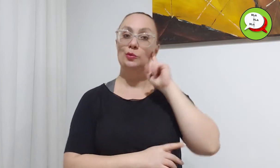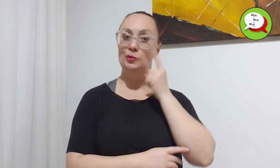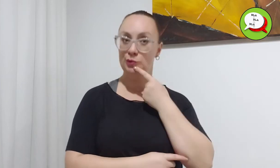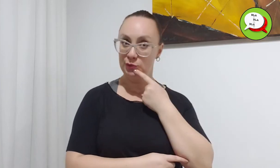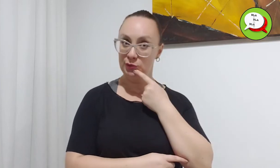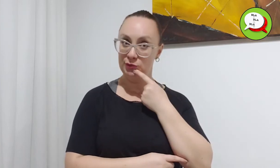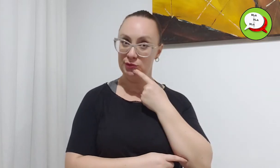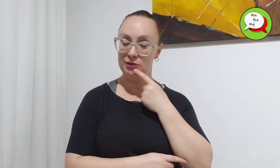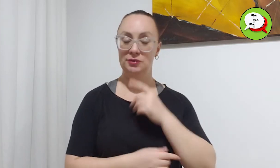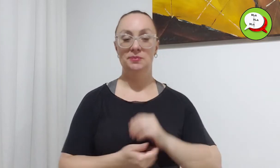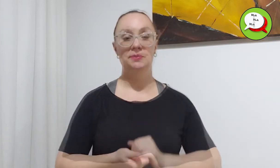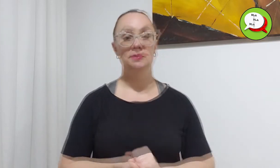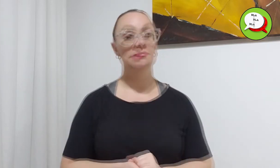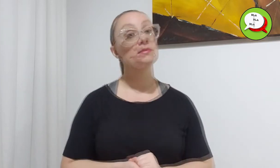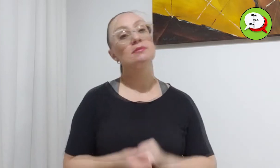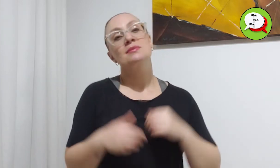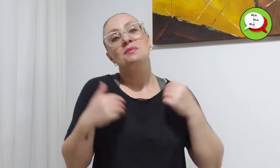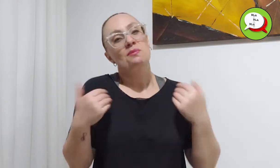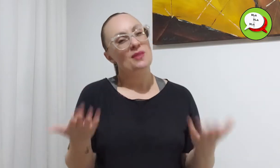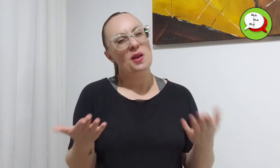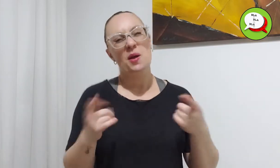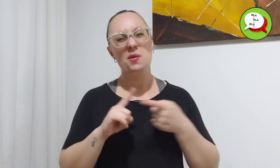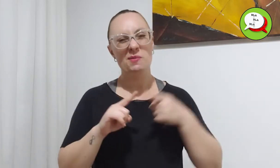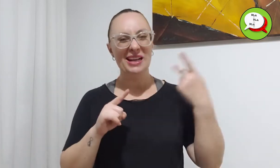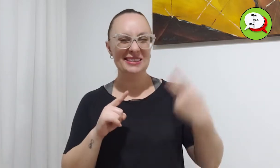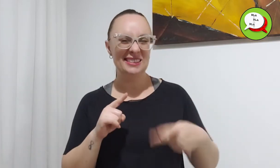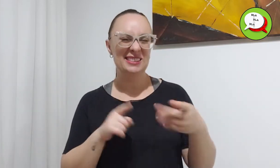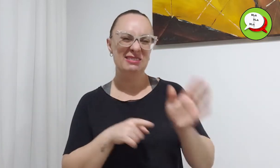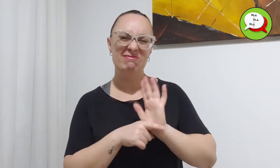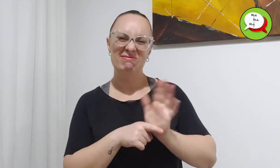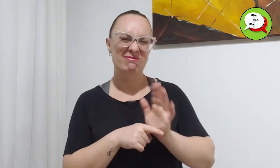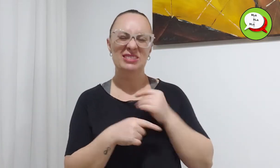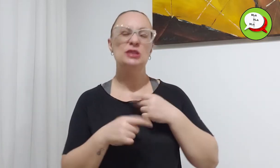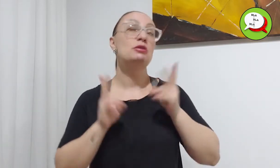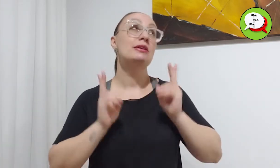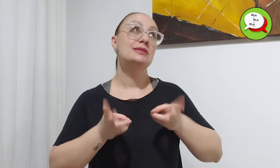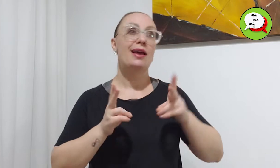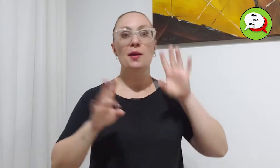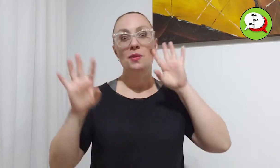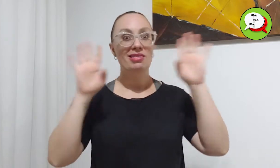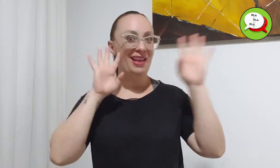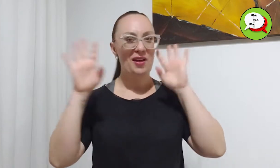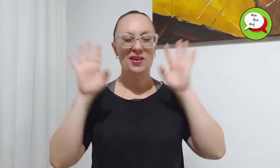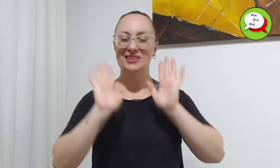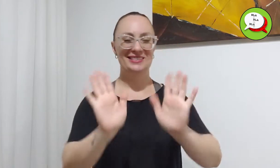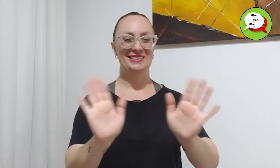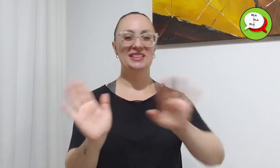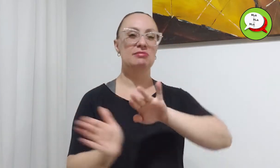surdos. Mas para esse vídeo não ficar muito teórico, vamos começar a nossa